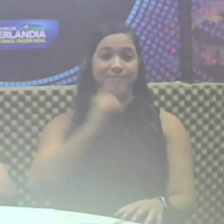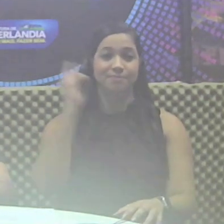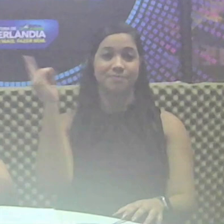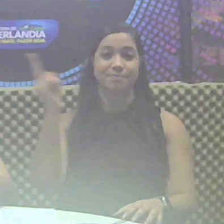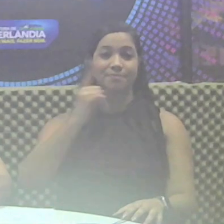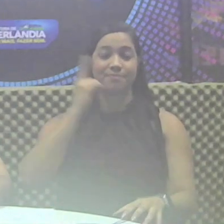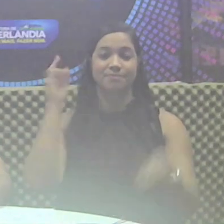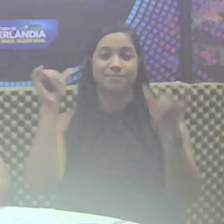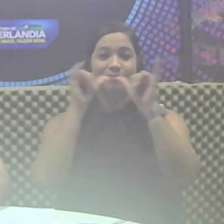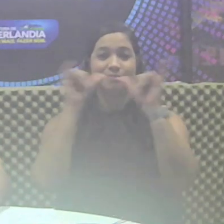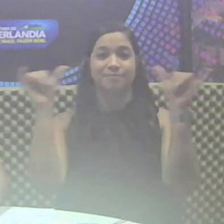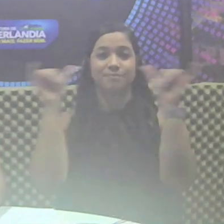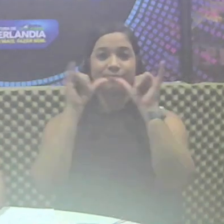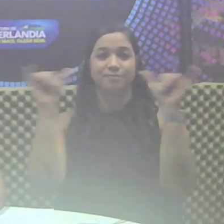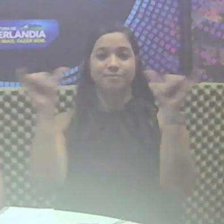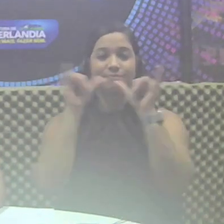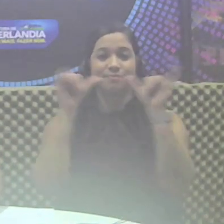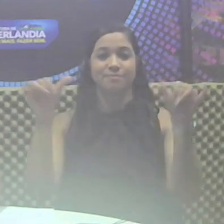Giro de